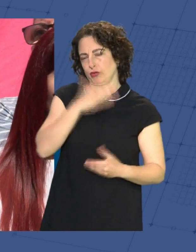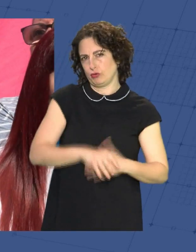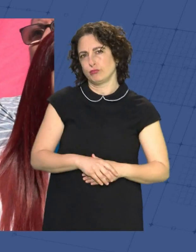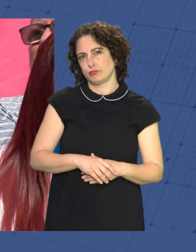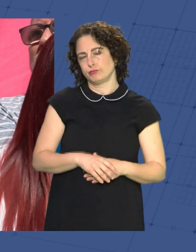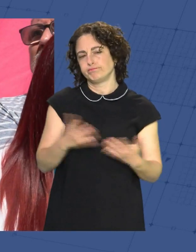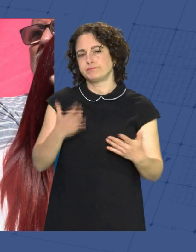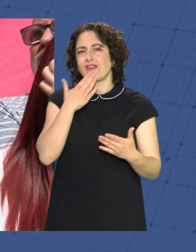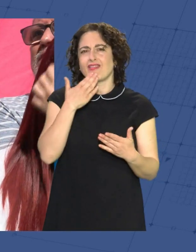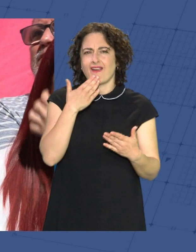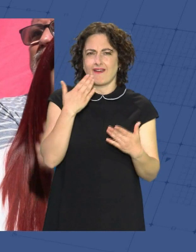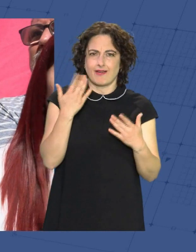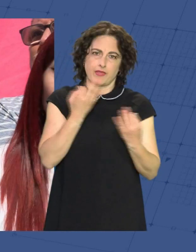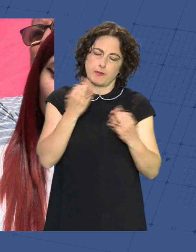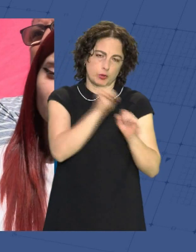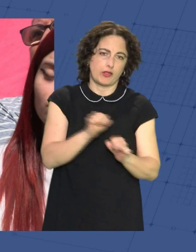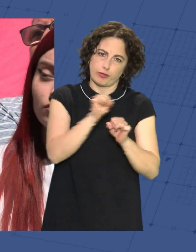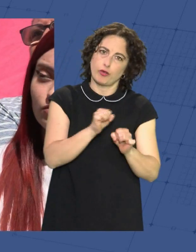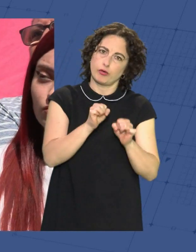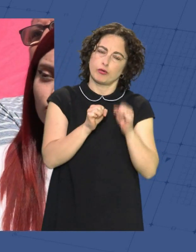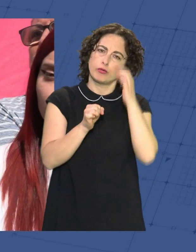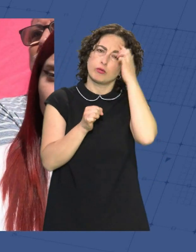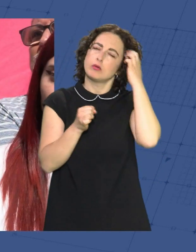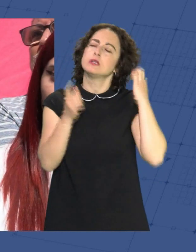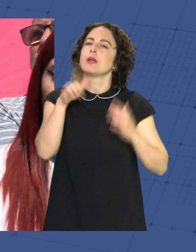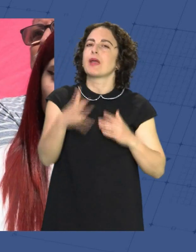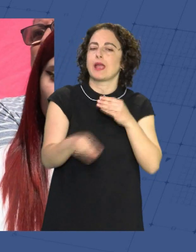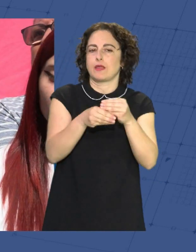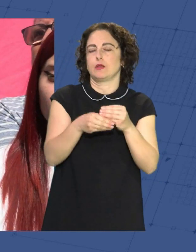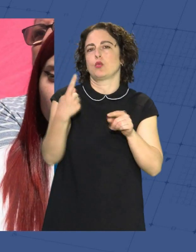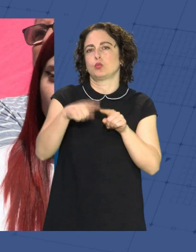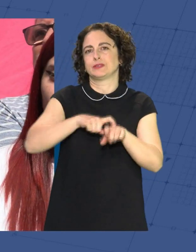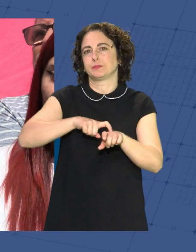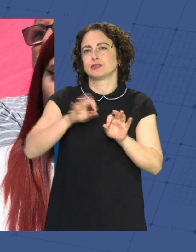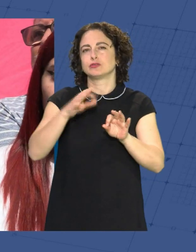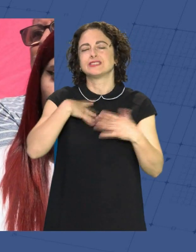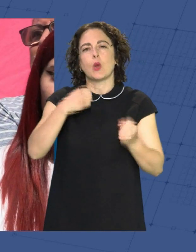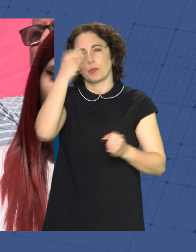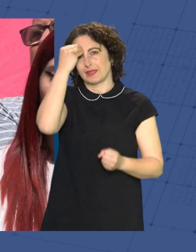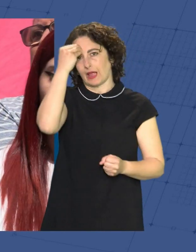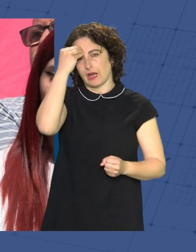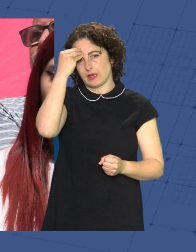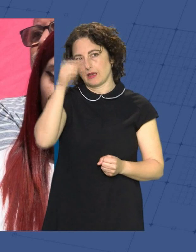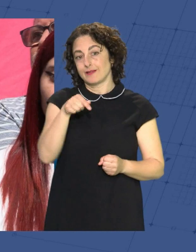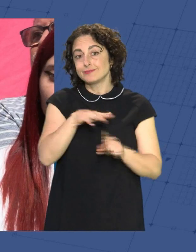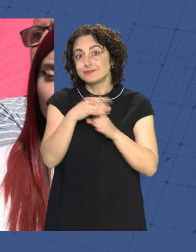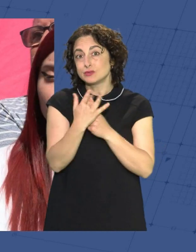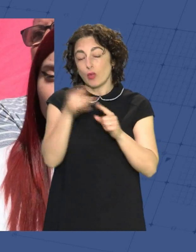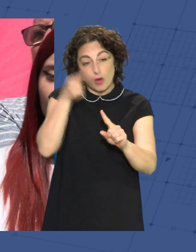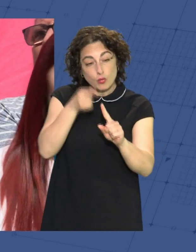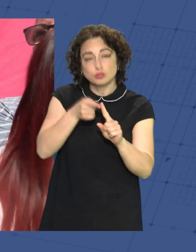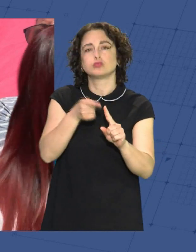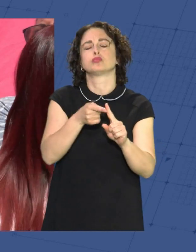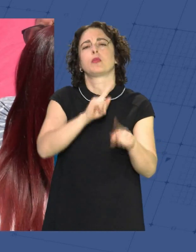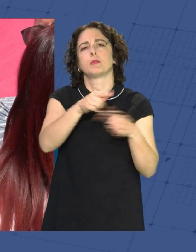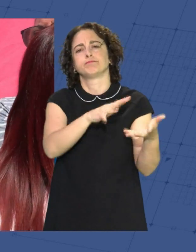en las edades que más tenemos que proteger. Y quisiera añadir otro aspecto, la salud mental. Estas situaciones de acoso suelen